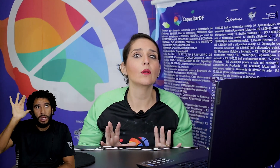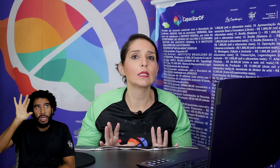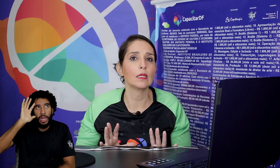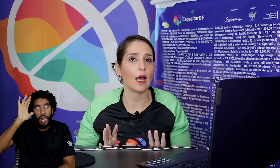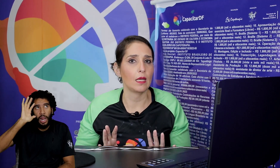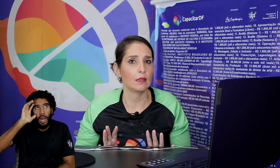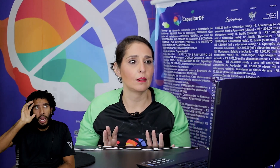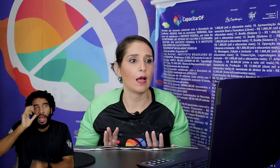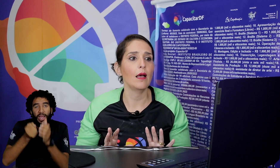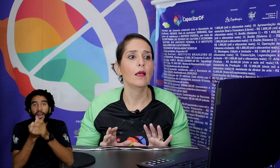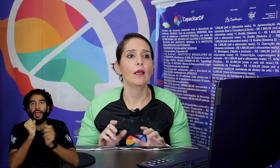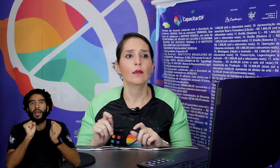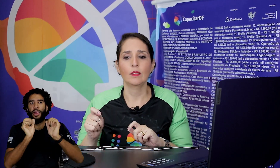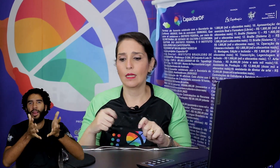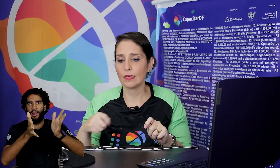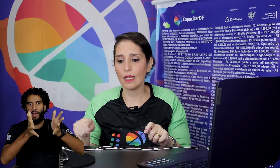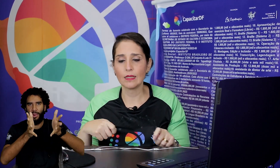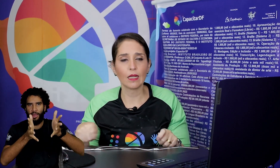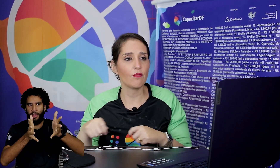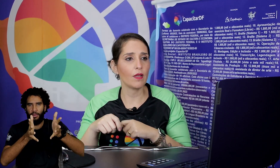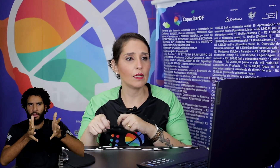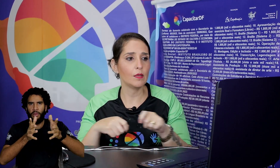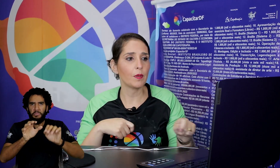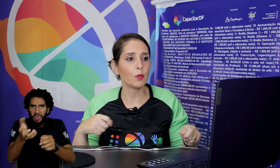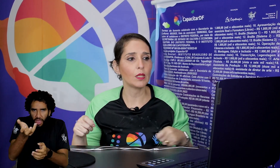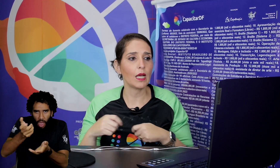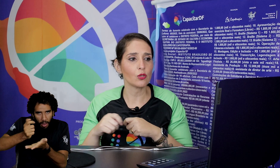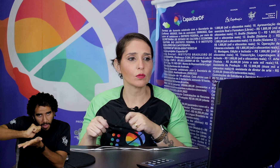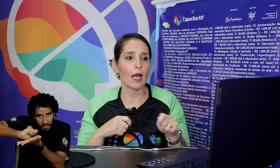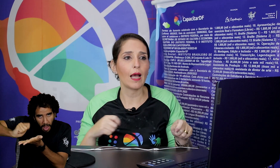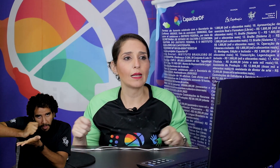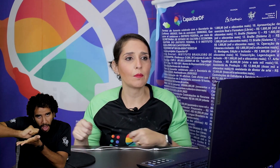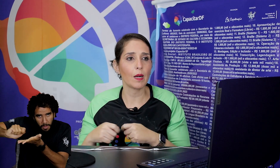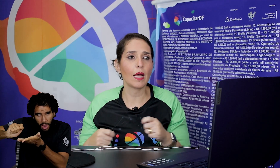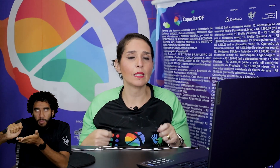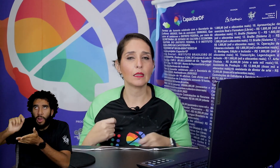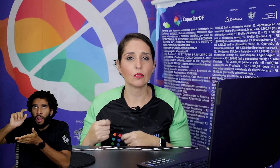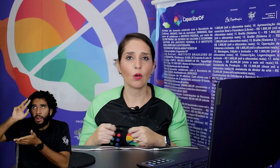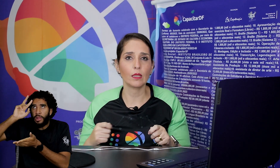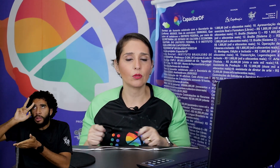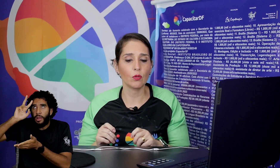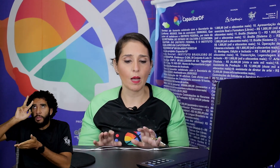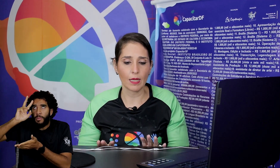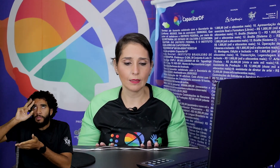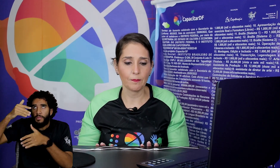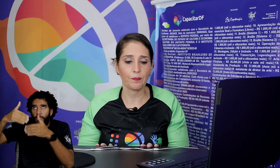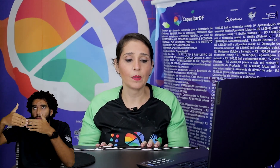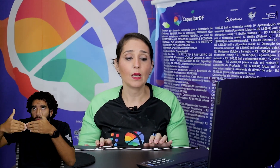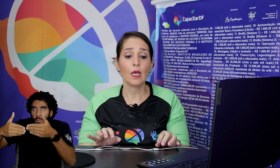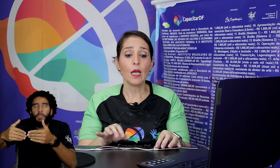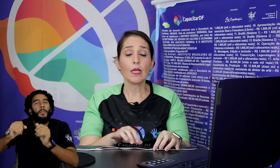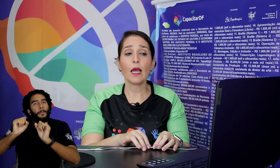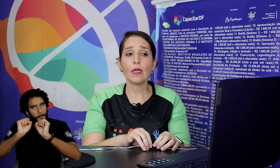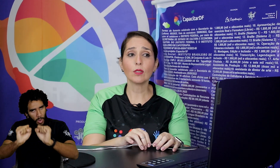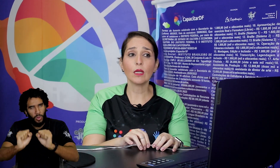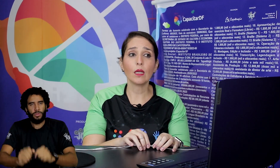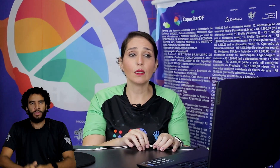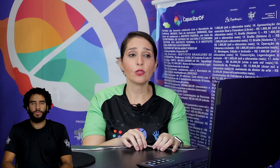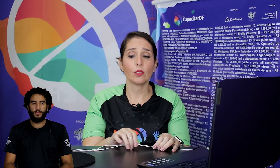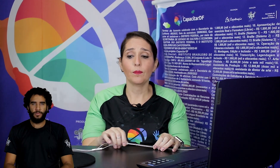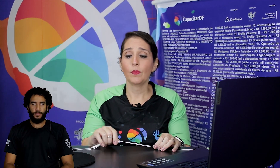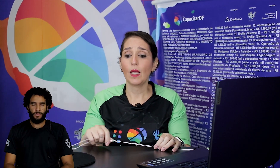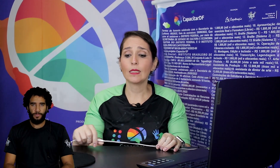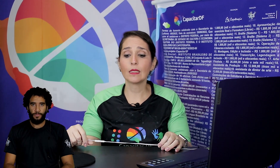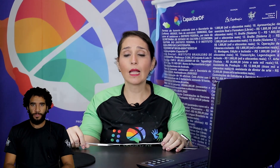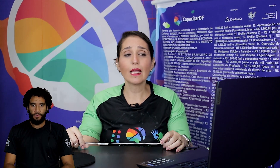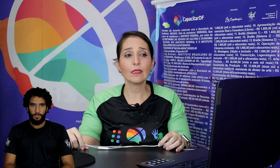em língua de sinais, tá? Se você quiser escrever ali para poder ajudar a lembrar da história e tudo mais. E aí, o